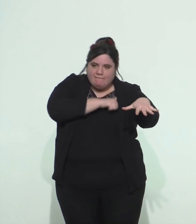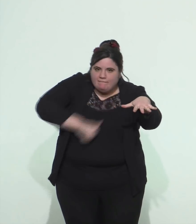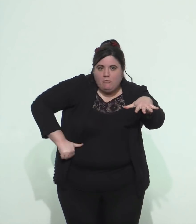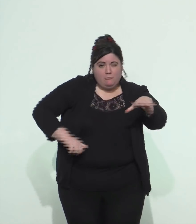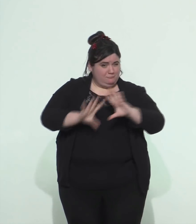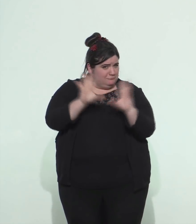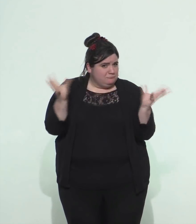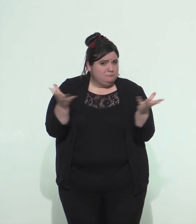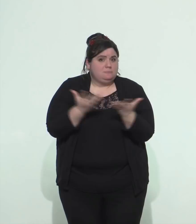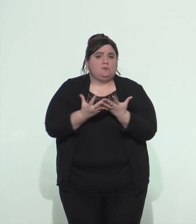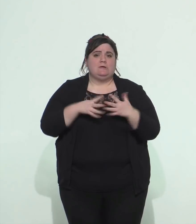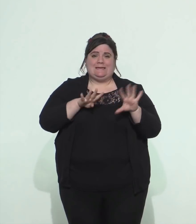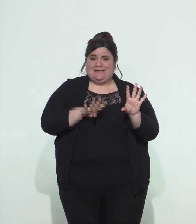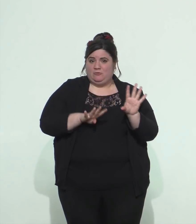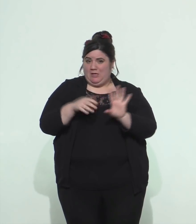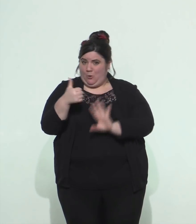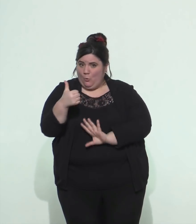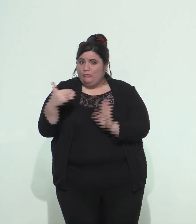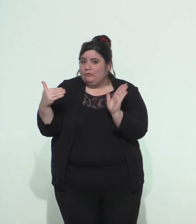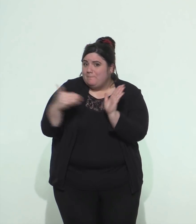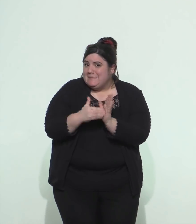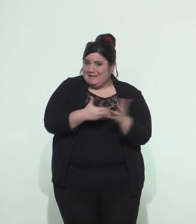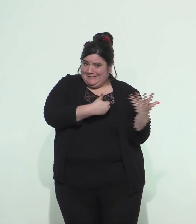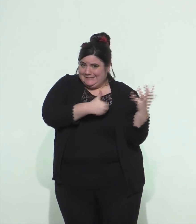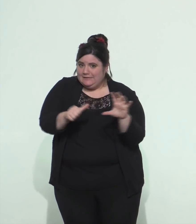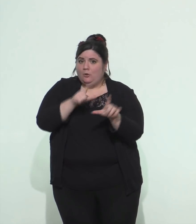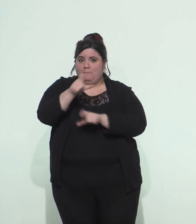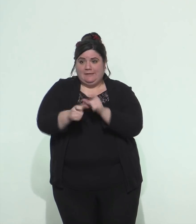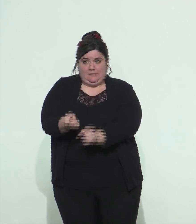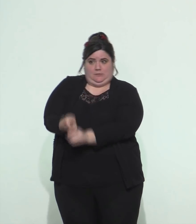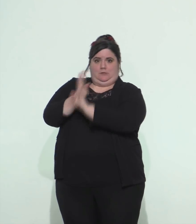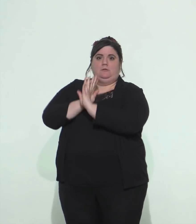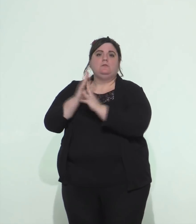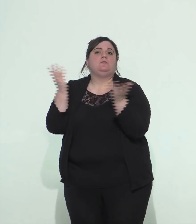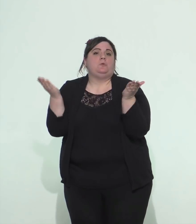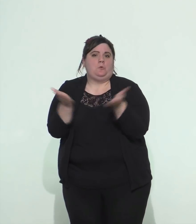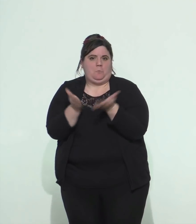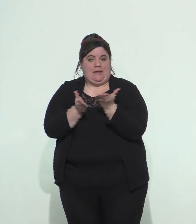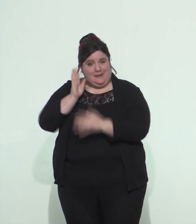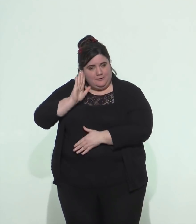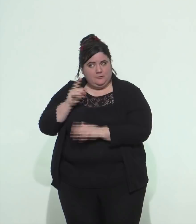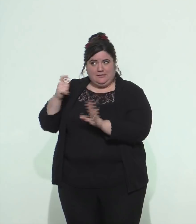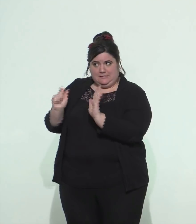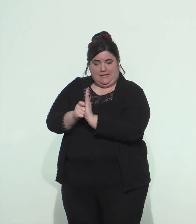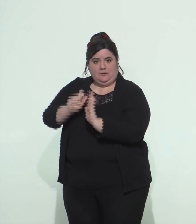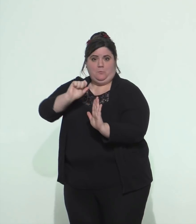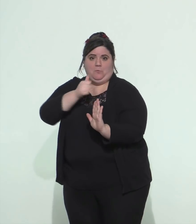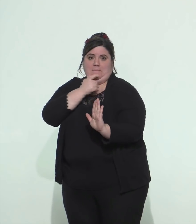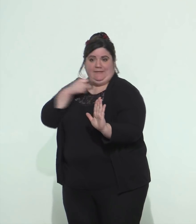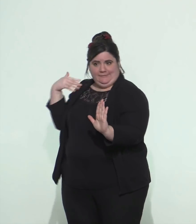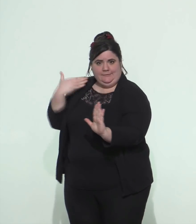avons dépassé les 91 600 personnes hospitalisées depuis le 1er mars pour cette infection